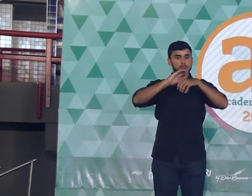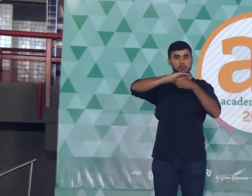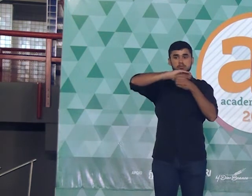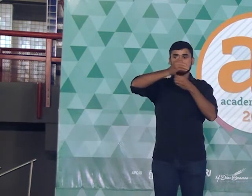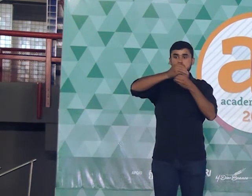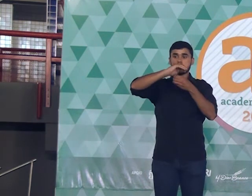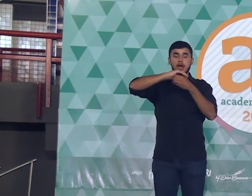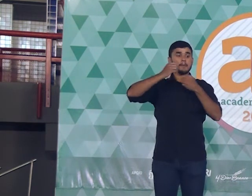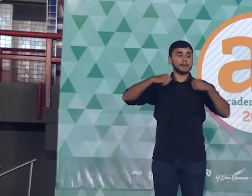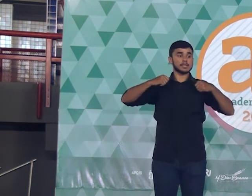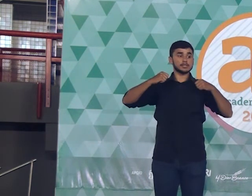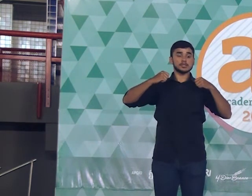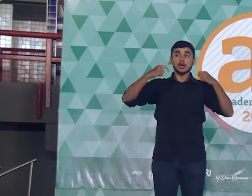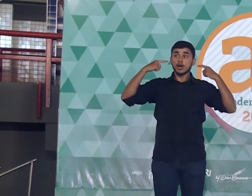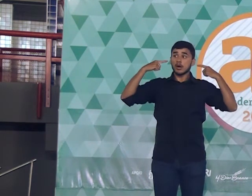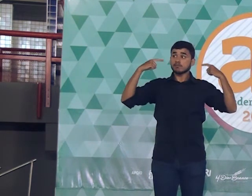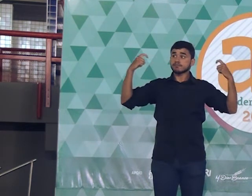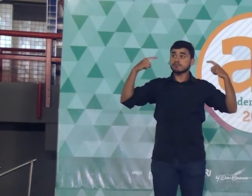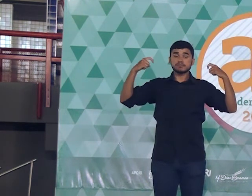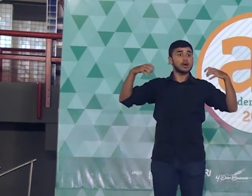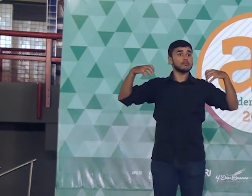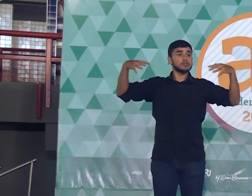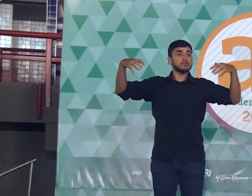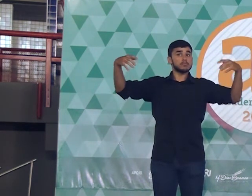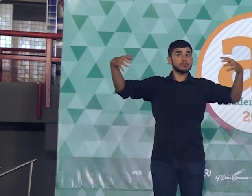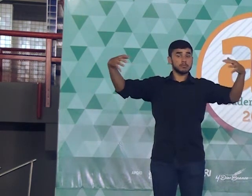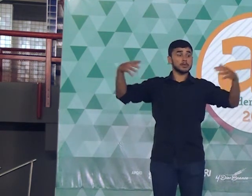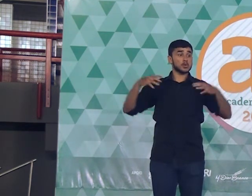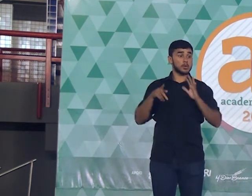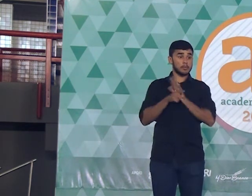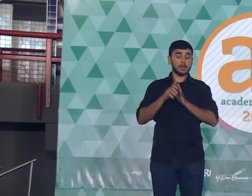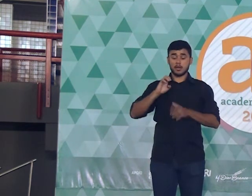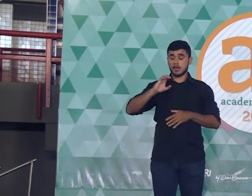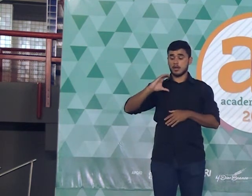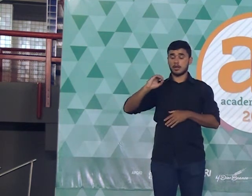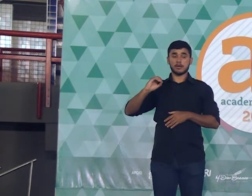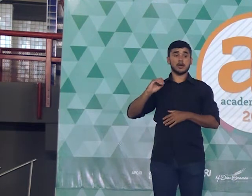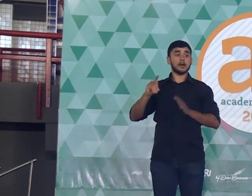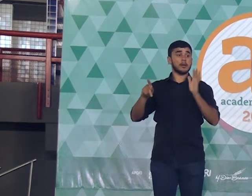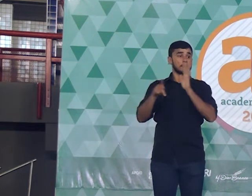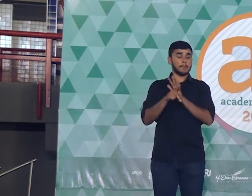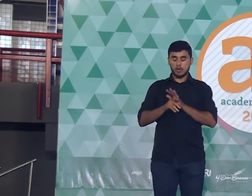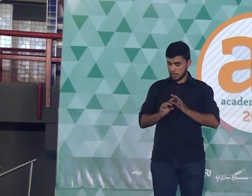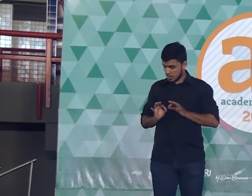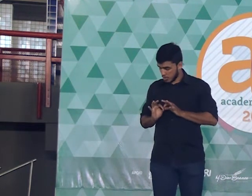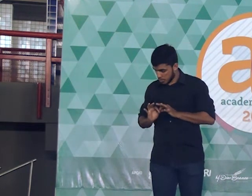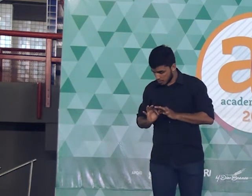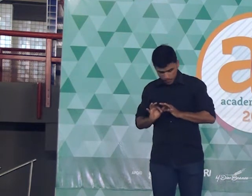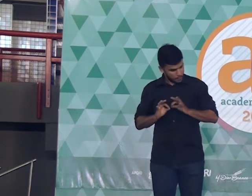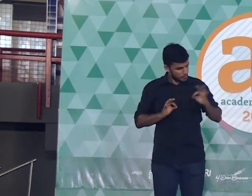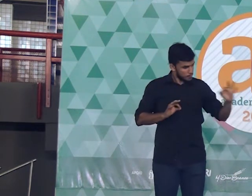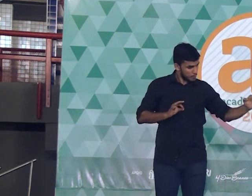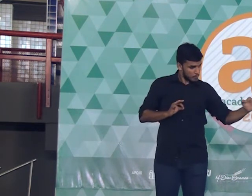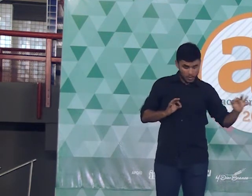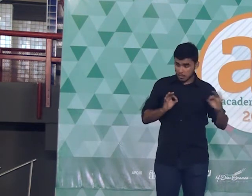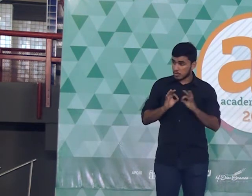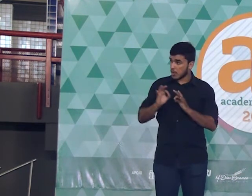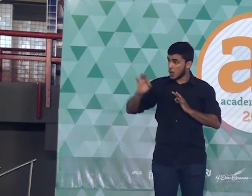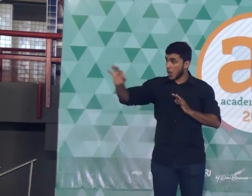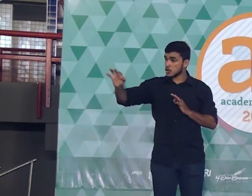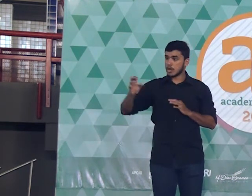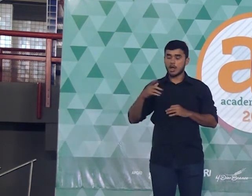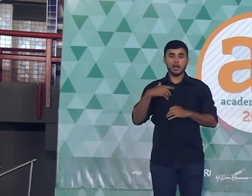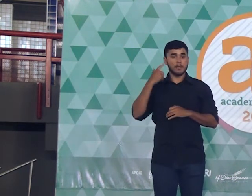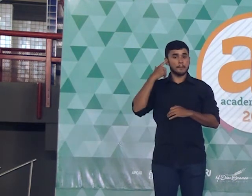mais. Mas a ideia que a gente está tendo aqui do eco também está em função da distância que você vai ter do som. O que é